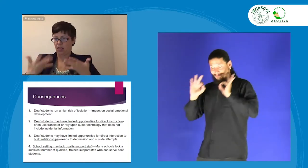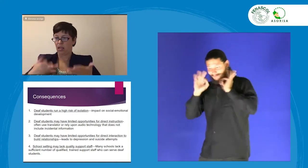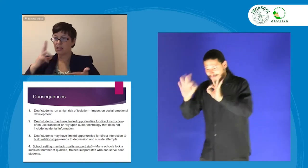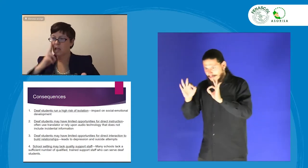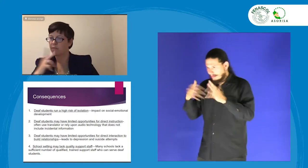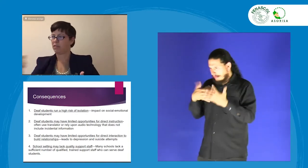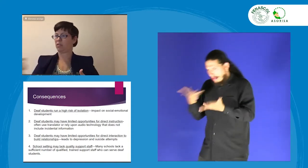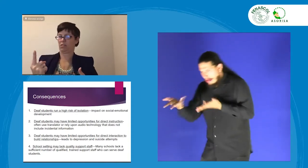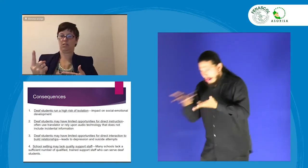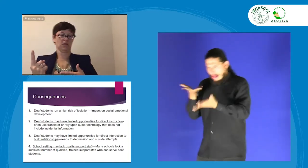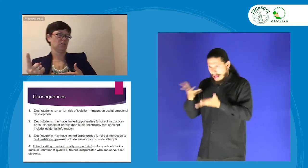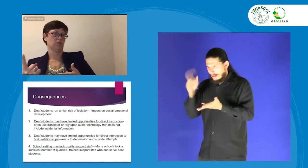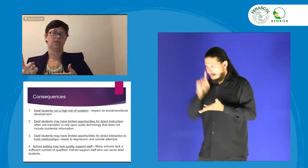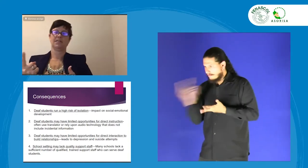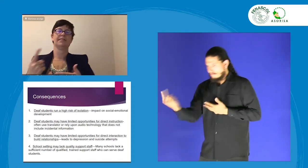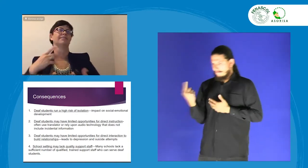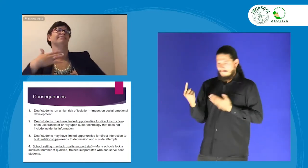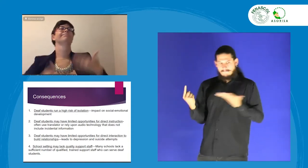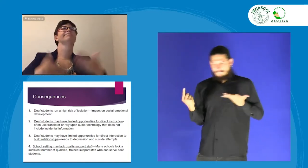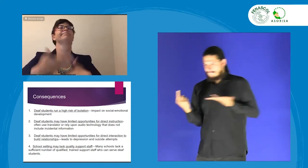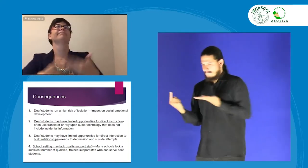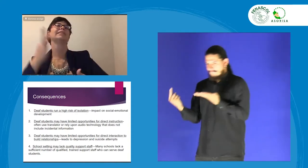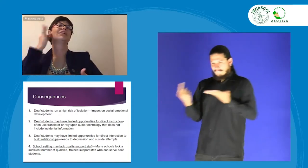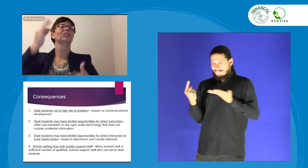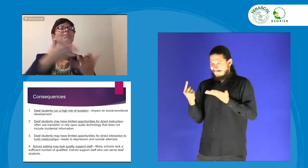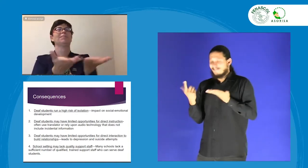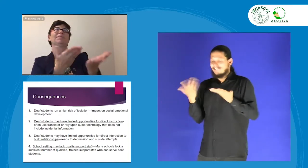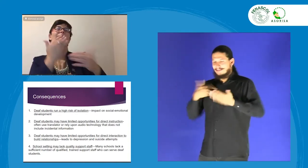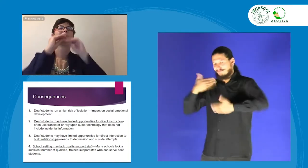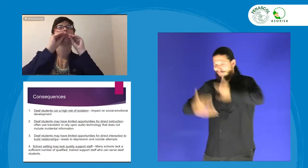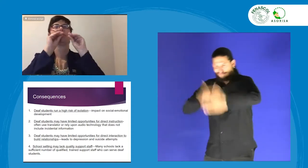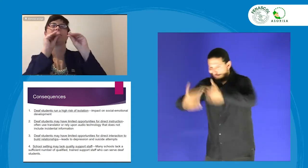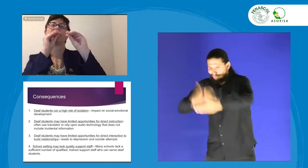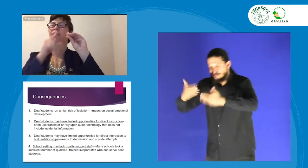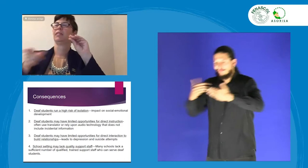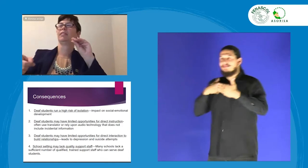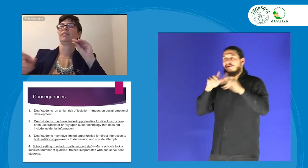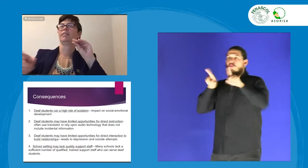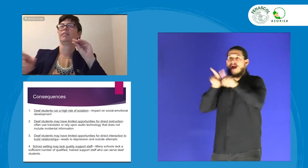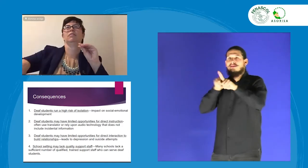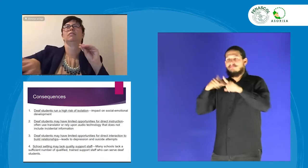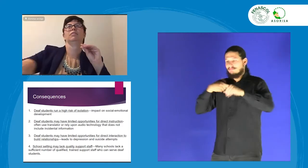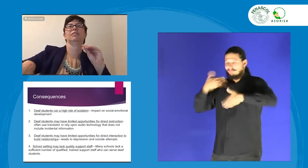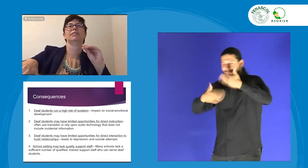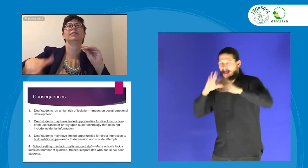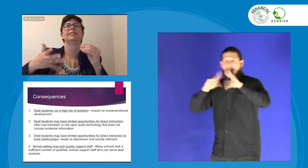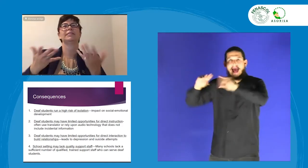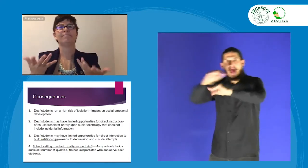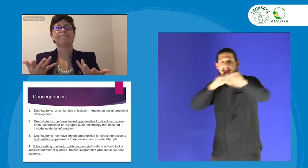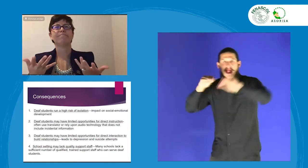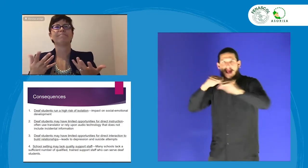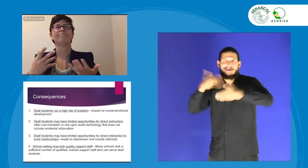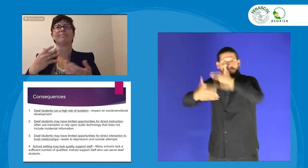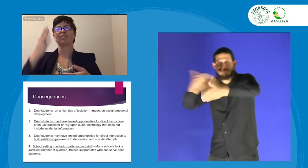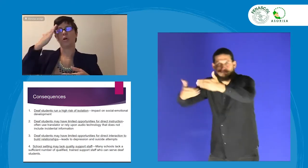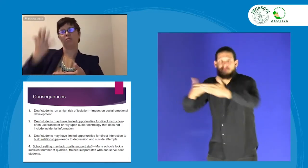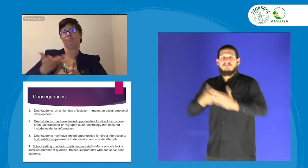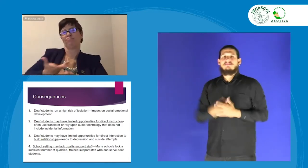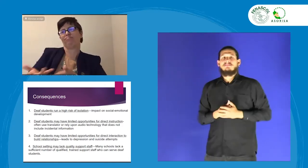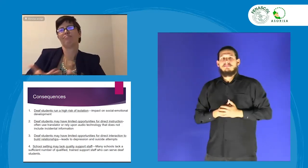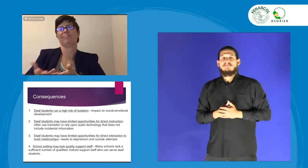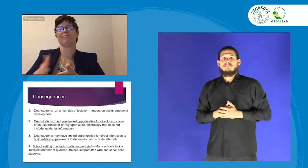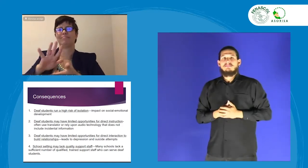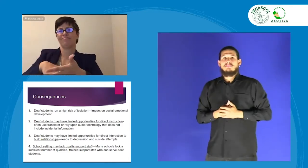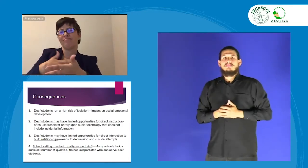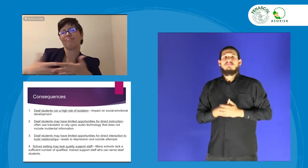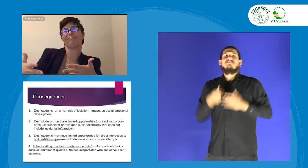acceder a la información, poder participar, poder estar allí, así como lo hace quizás un estudiante oyente, va a ser mucho más difícil. Un